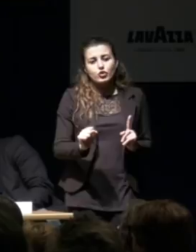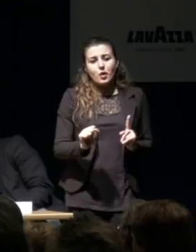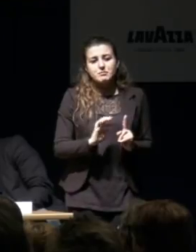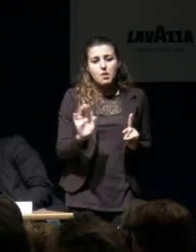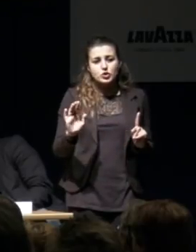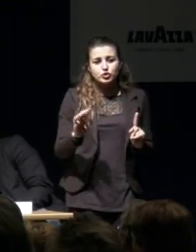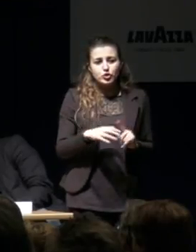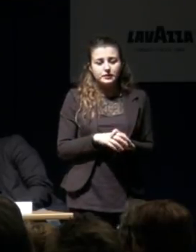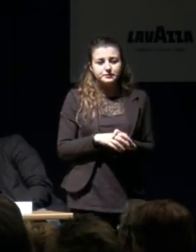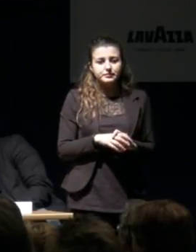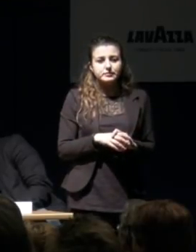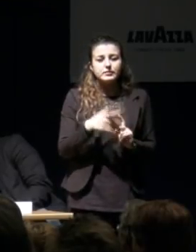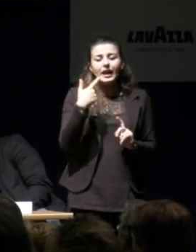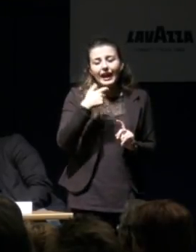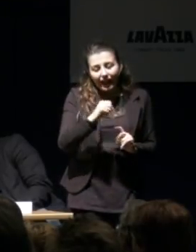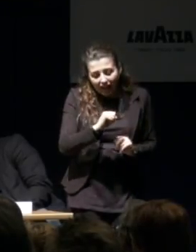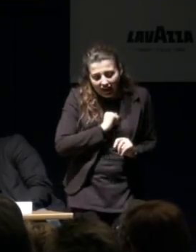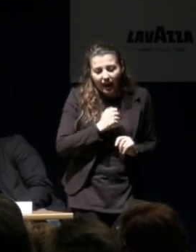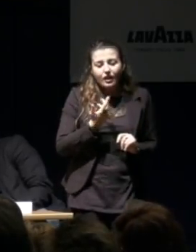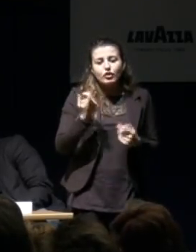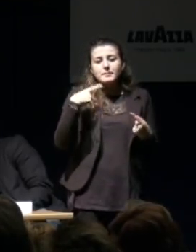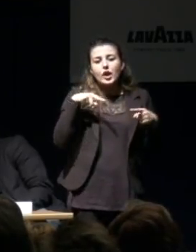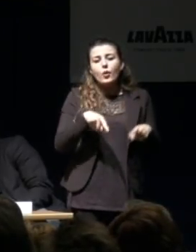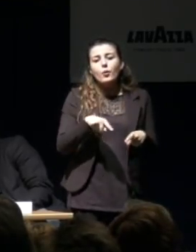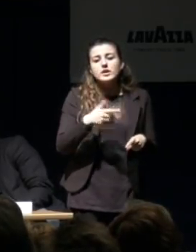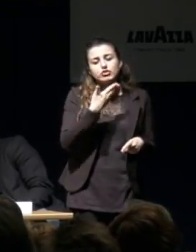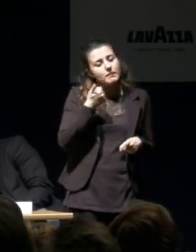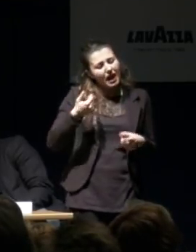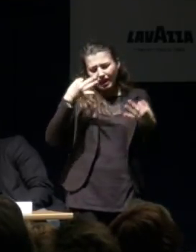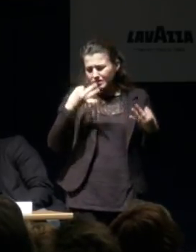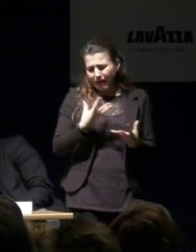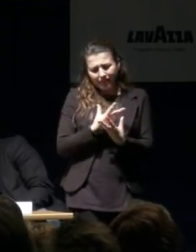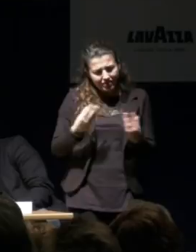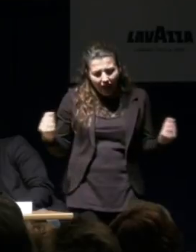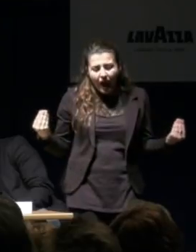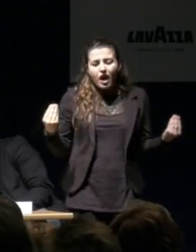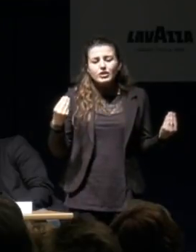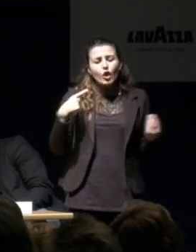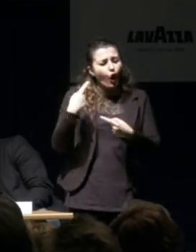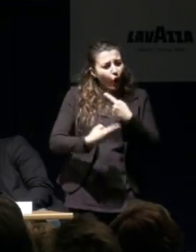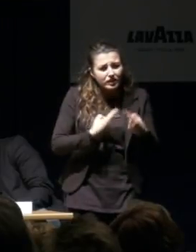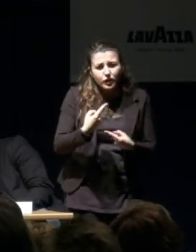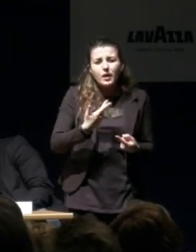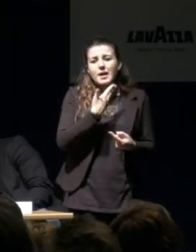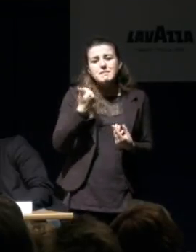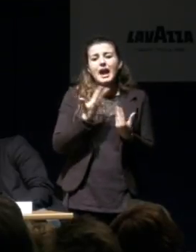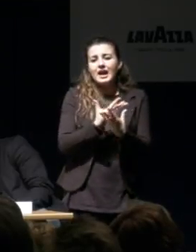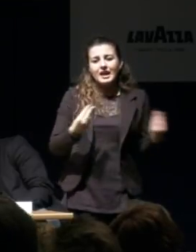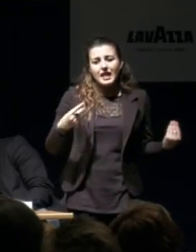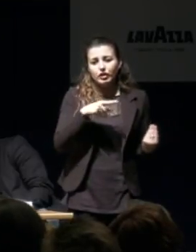alessandro credo che per questo ci mancherà c continuerà a mancare enormemente